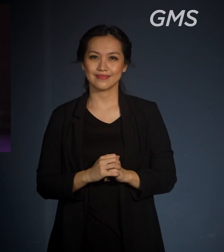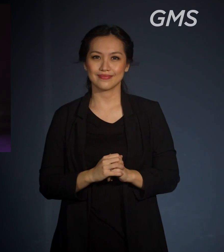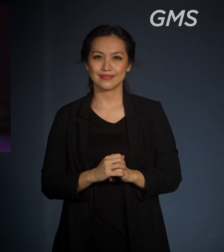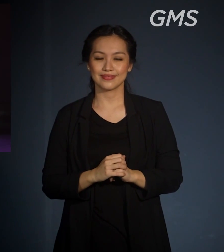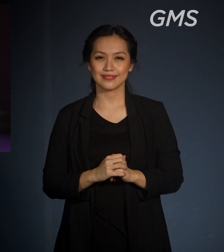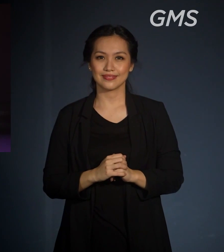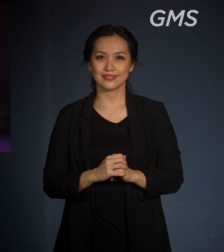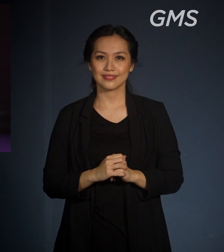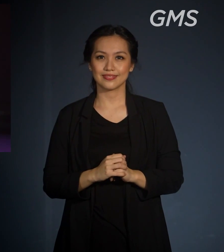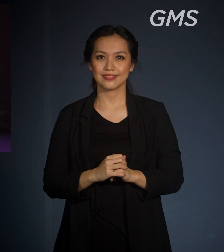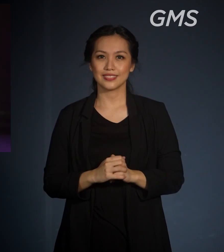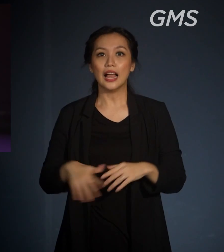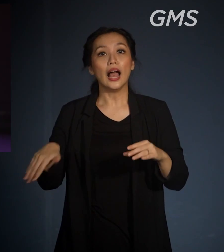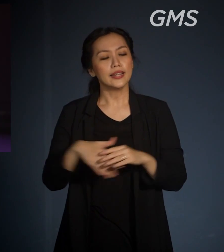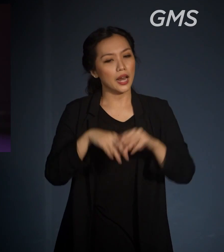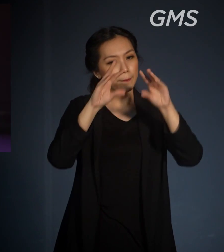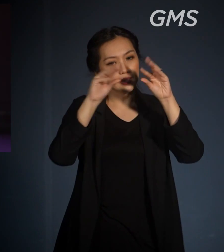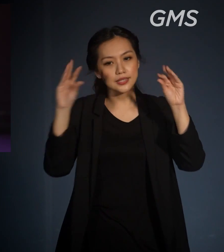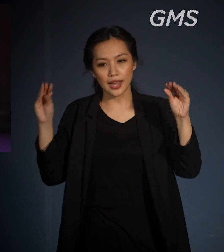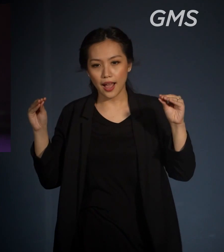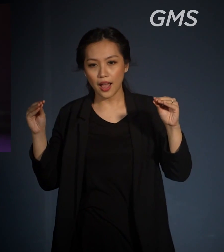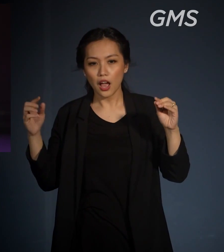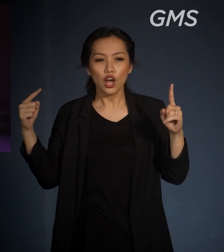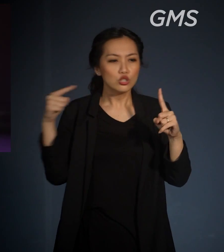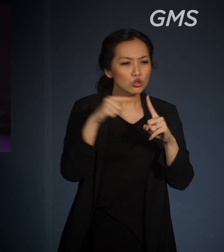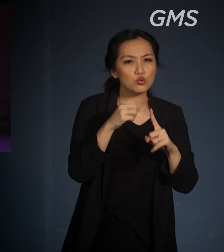saya mau tanya, tujuan Anda bekerja apa, saudara?